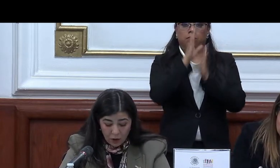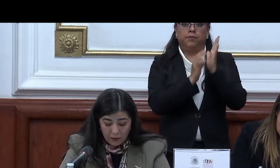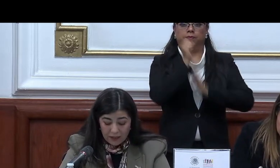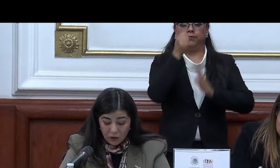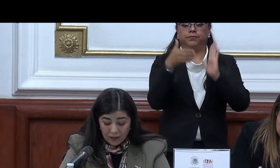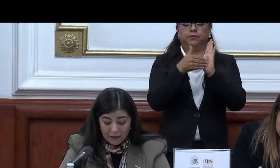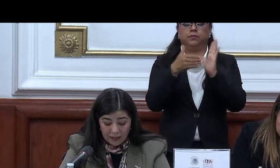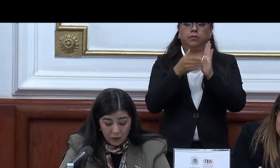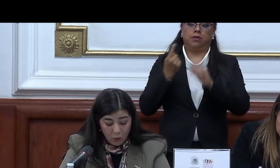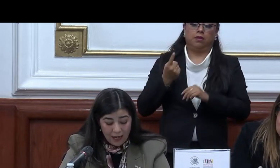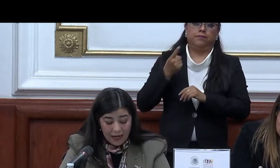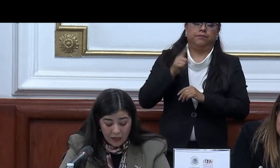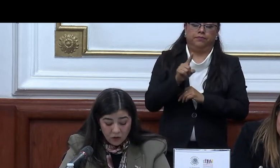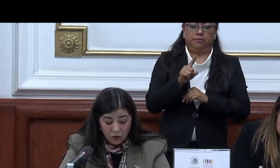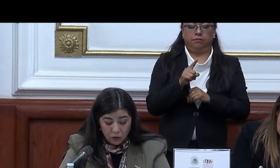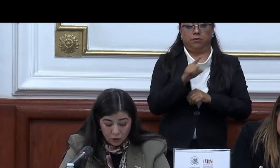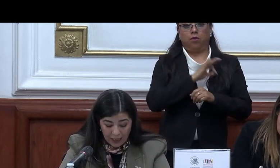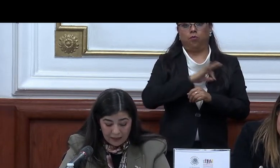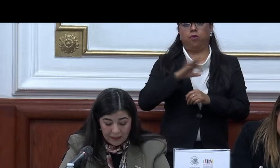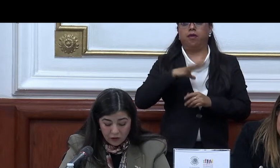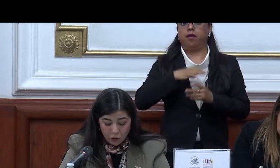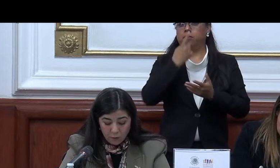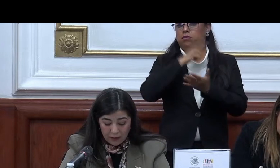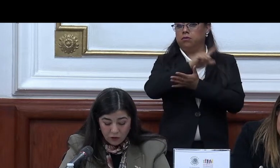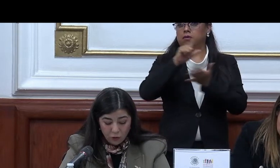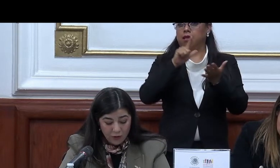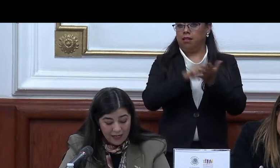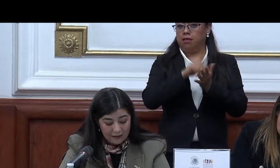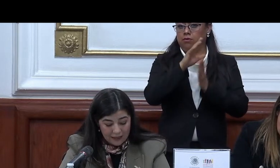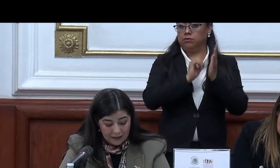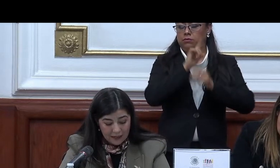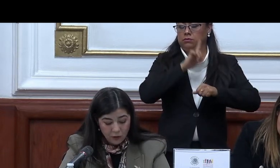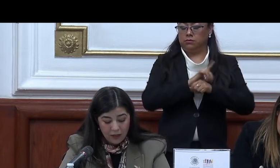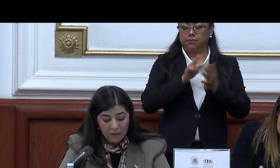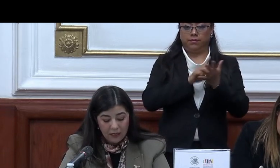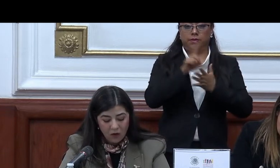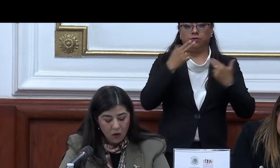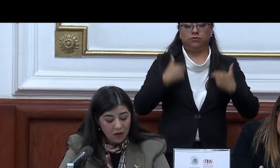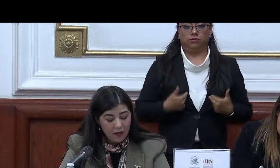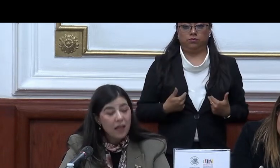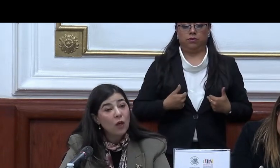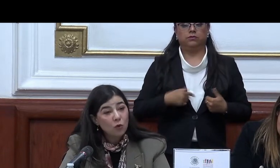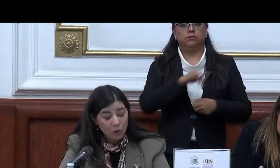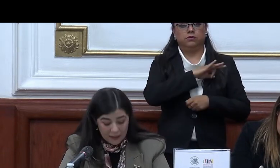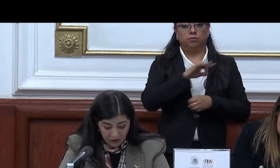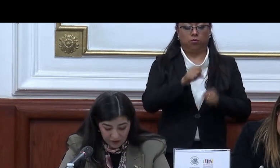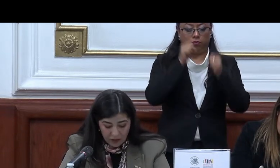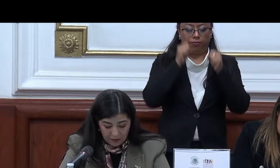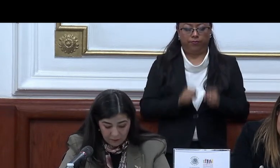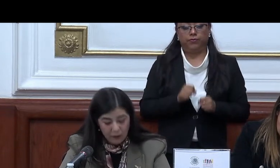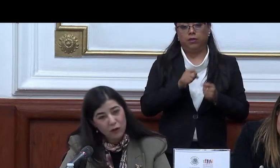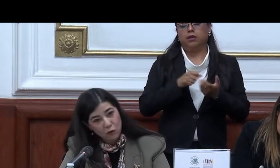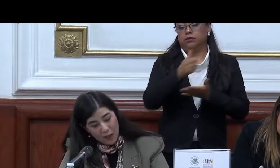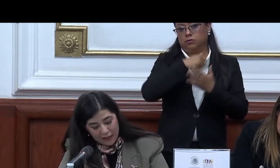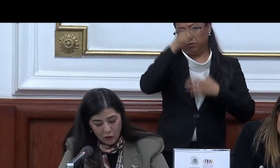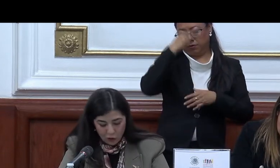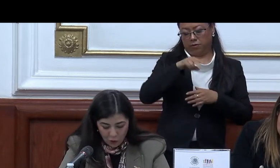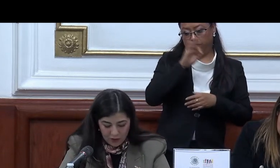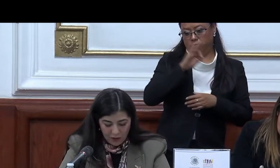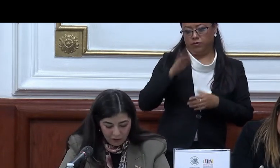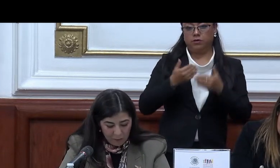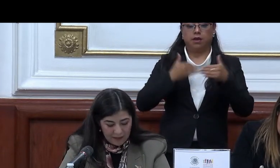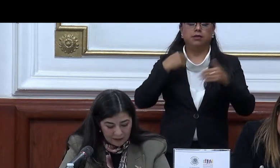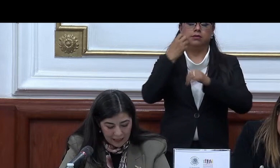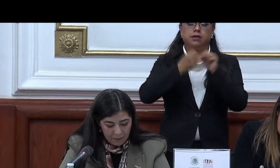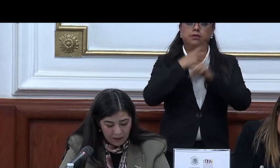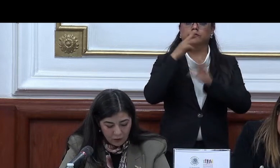estableció la obligación de tener una ley constitucional de derechos humanos y sus garantías de la Ciudad de México, que justo en esta fecha, pero en 2018,